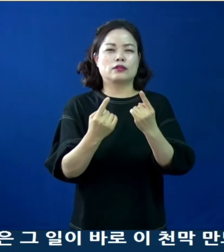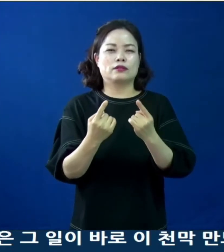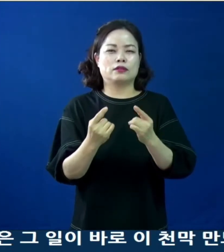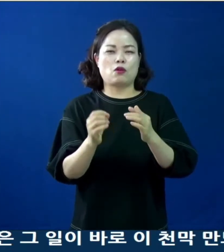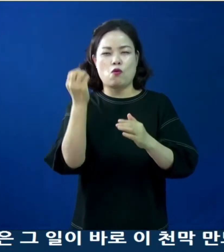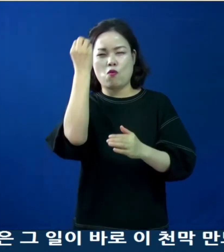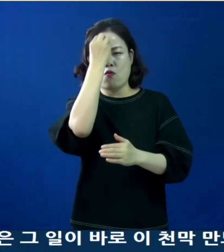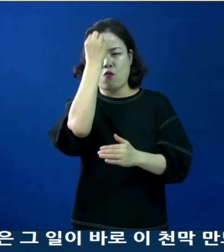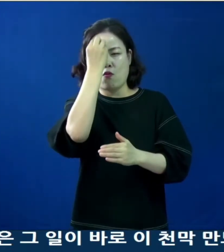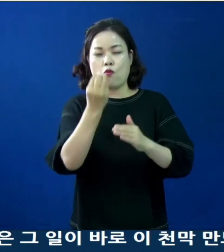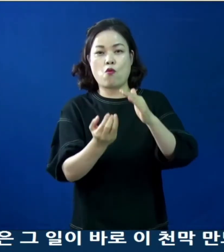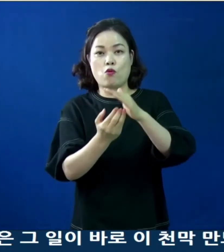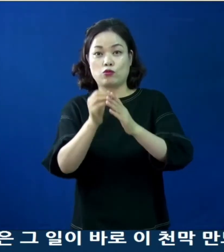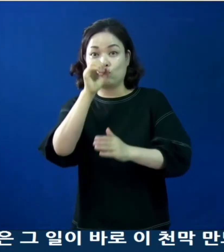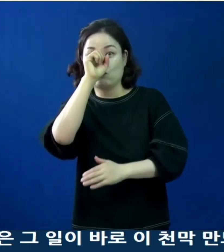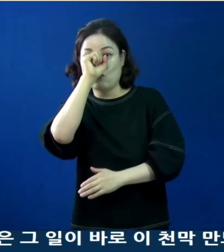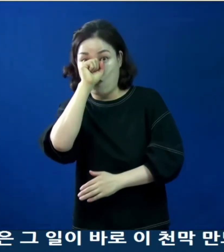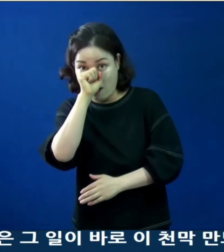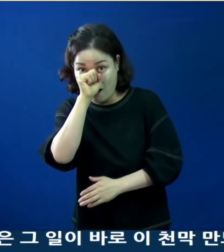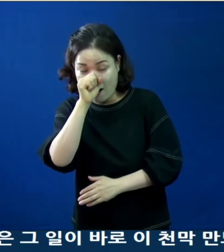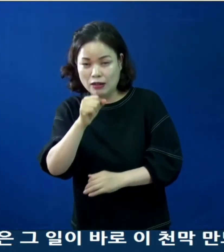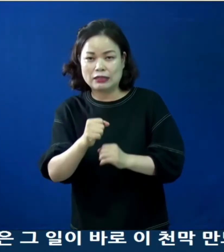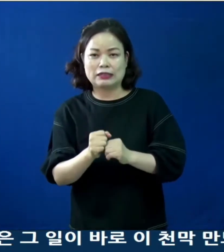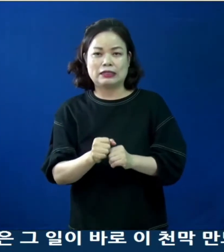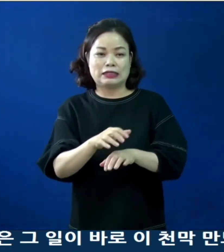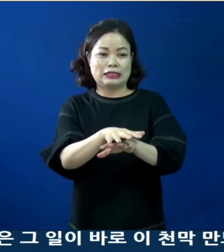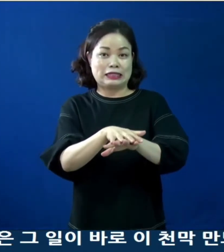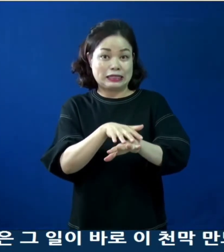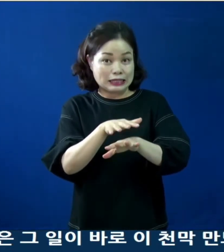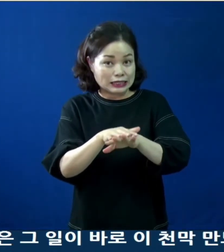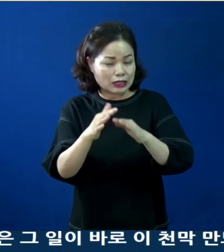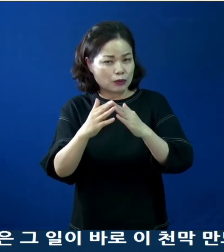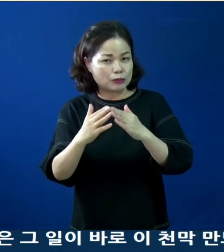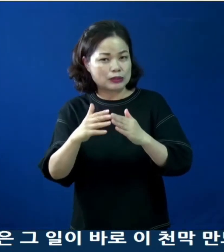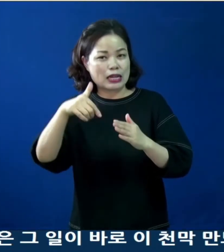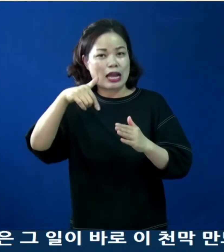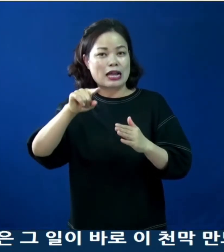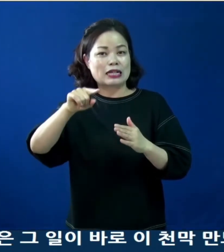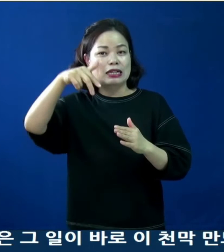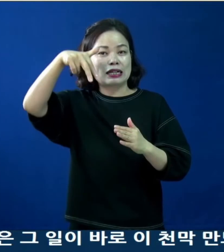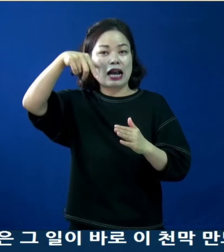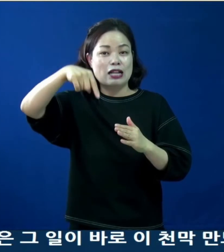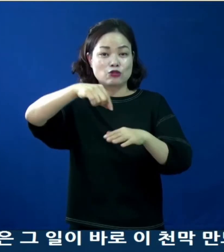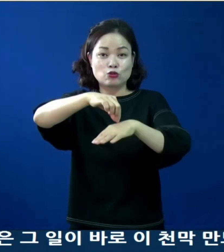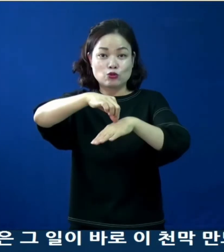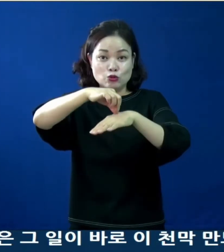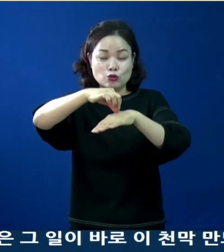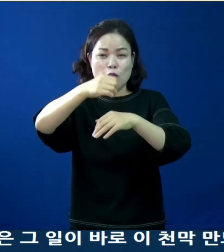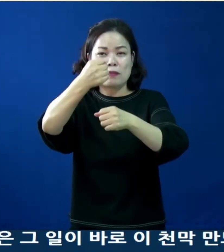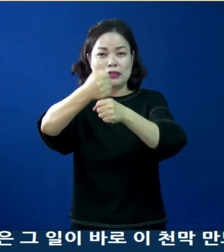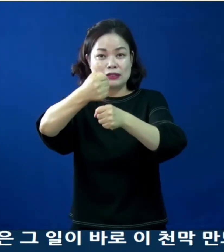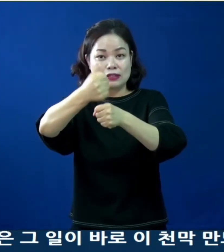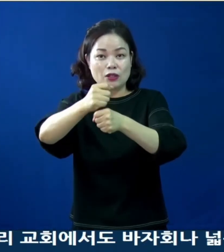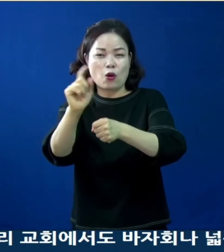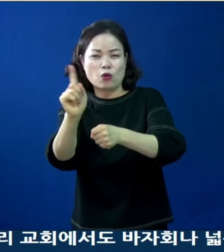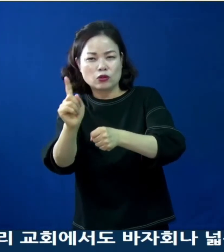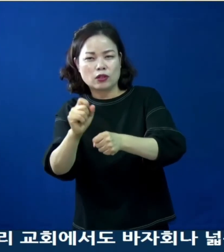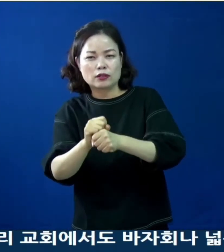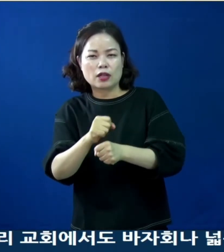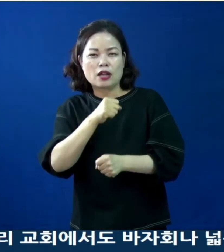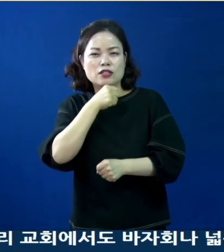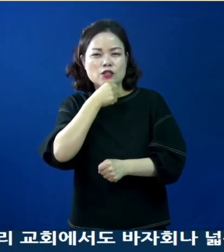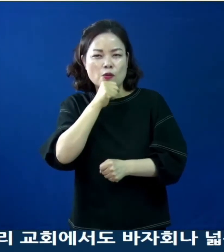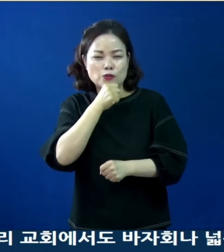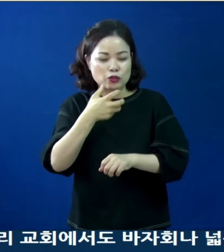고급입니다. 어떤 분들은 이 천막이 가죽으로 만들어졌다 이렇게 얘기하는 분도 있고요. 어떤 분들은